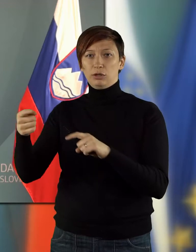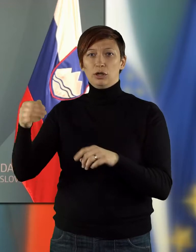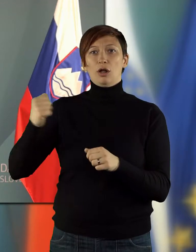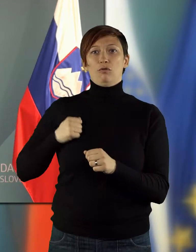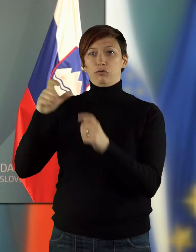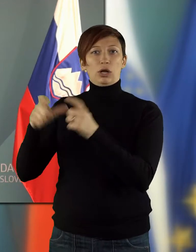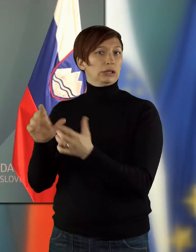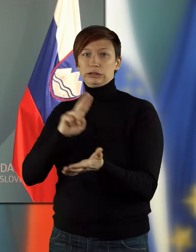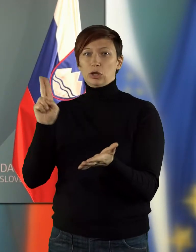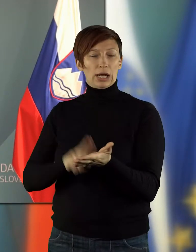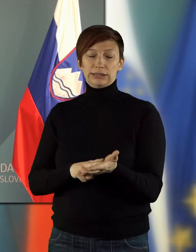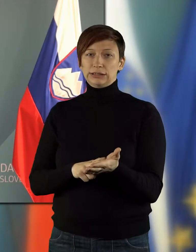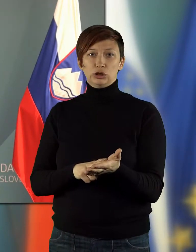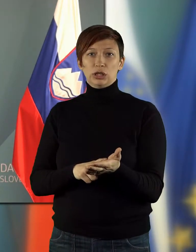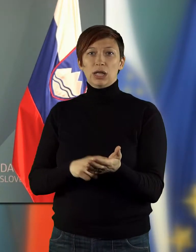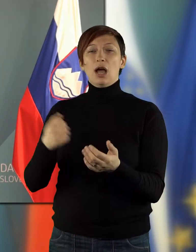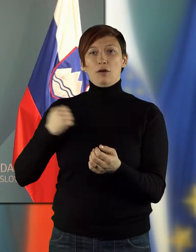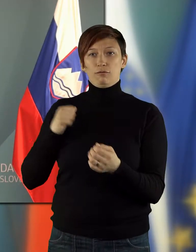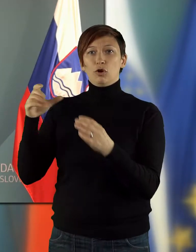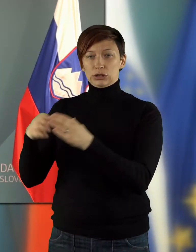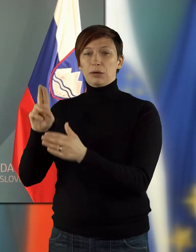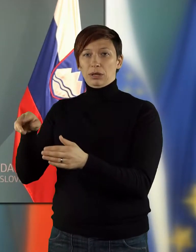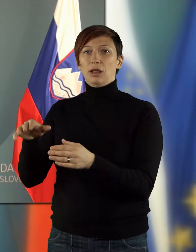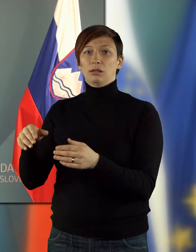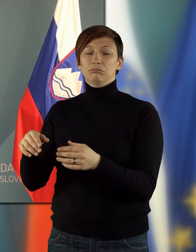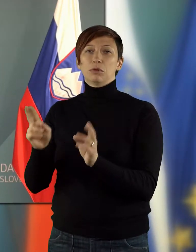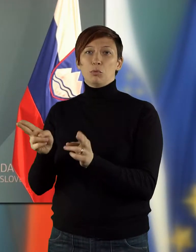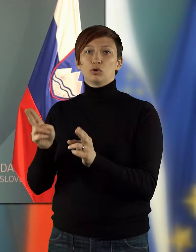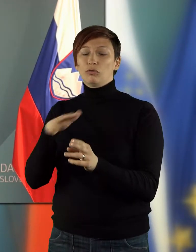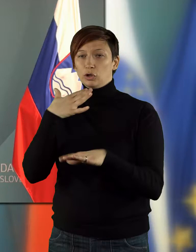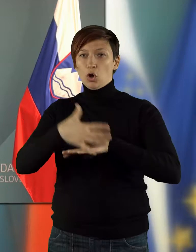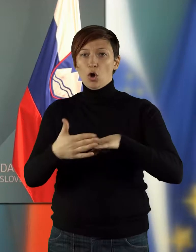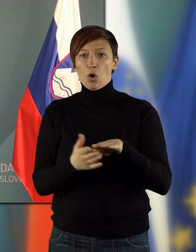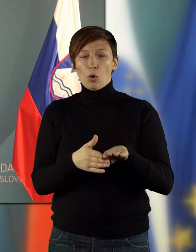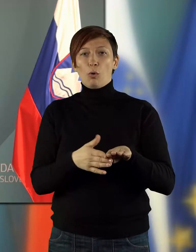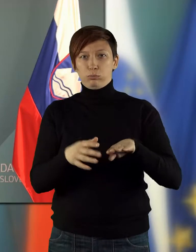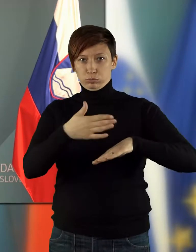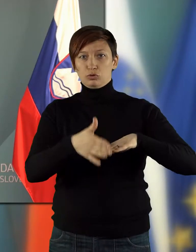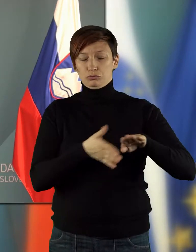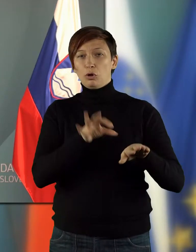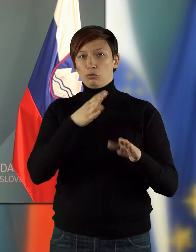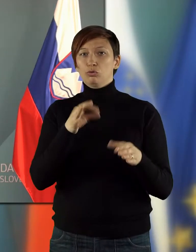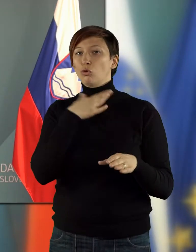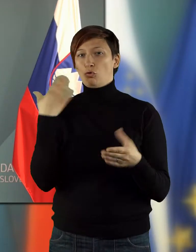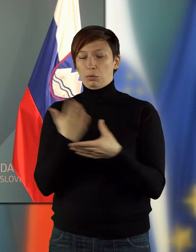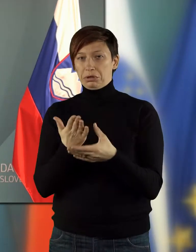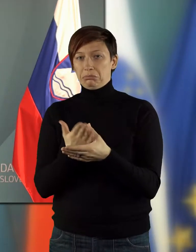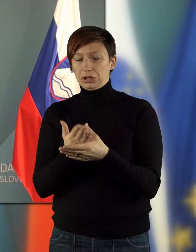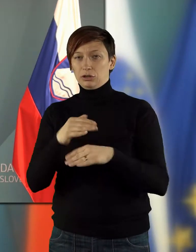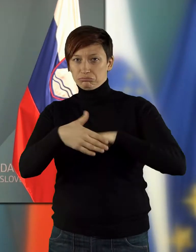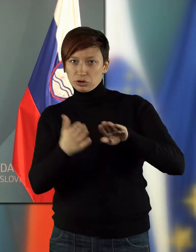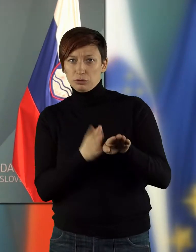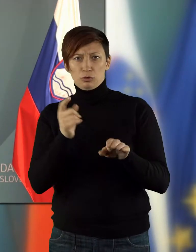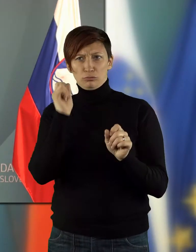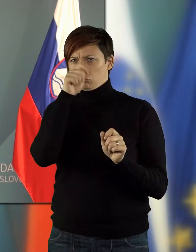opremi vojakov ne držijo, da vojska je imela na voljo, da nimo glede obutve, dovolj takšne obutve in da je šlo tukaj za